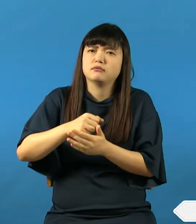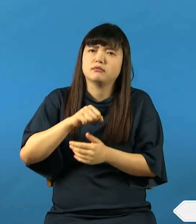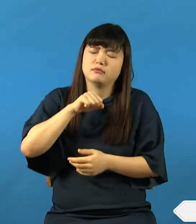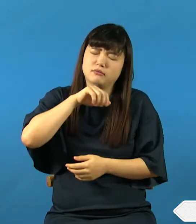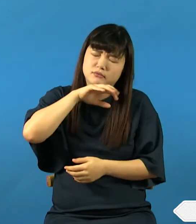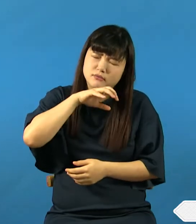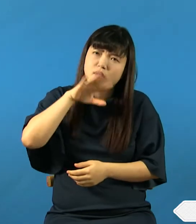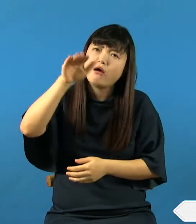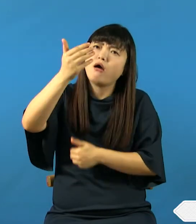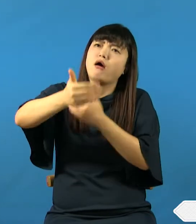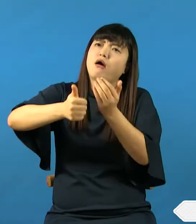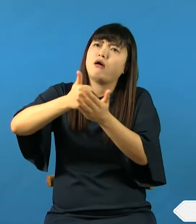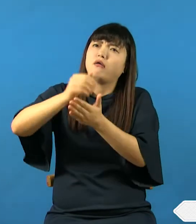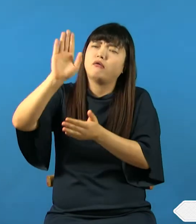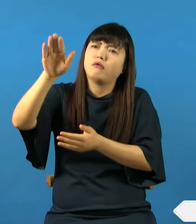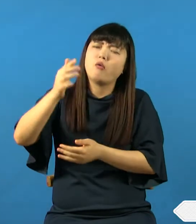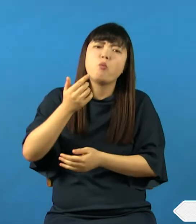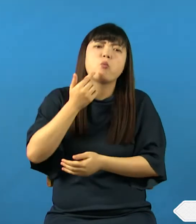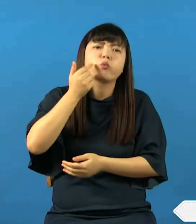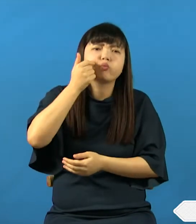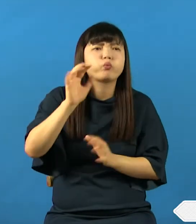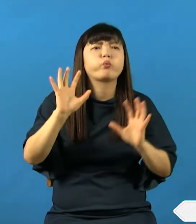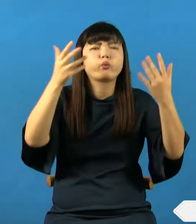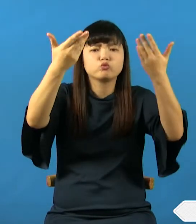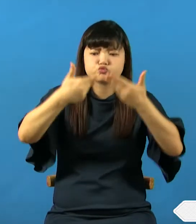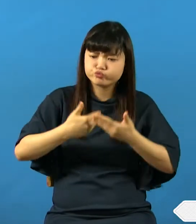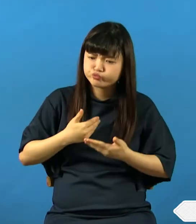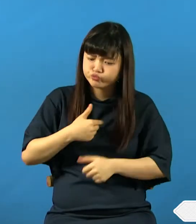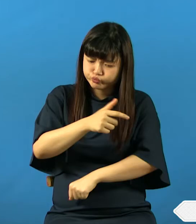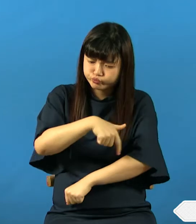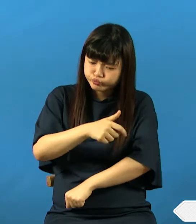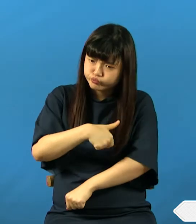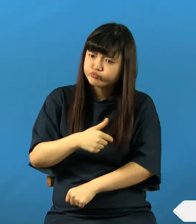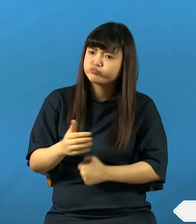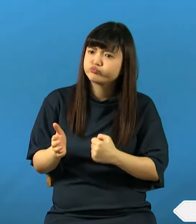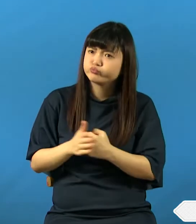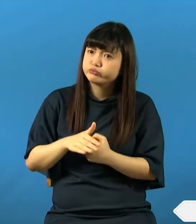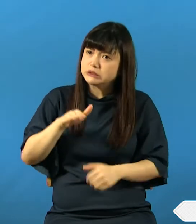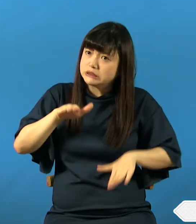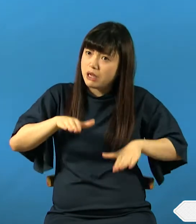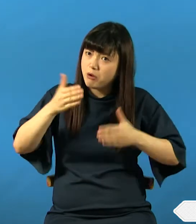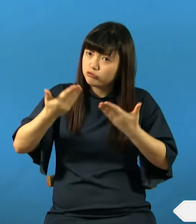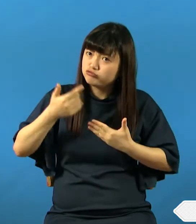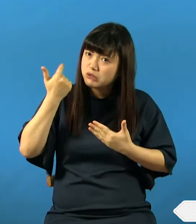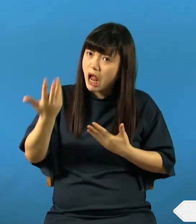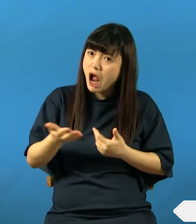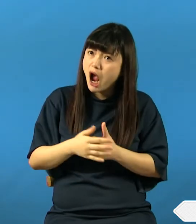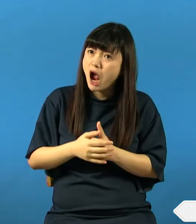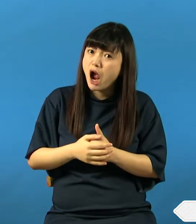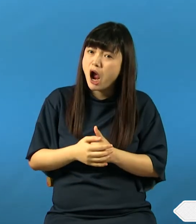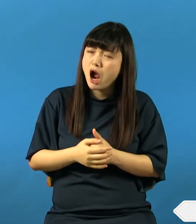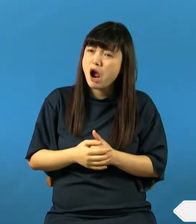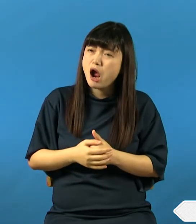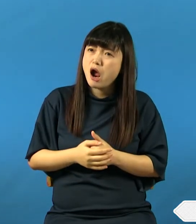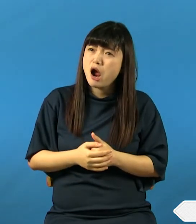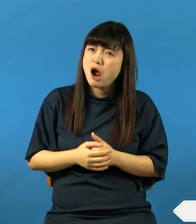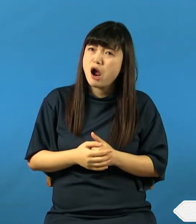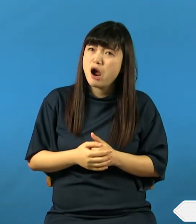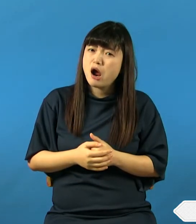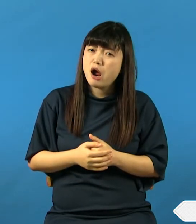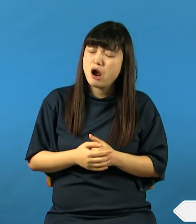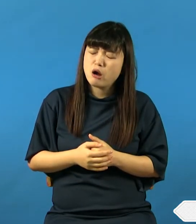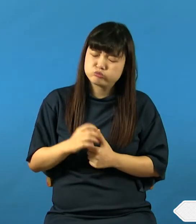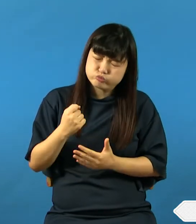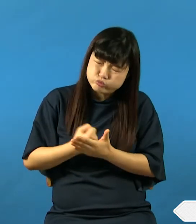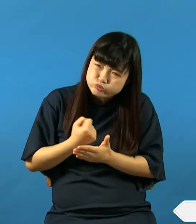했습니다. 아니, 목사님은 저렇게 환영을 하면서 저에 대해서는 번둥반둥하고 천국에서까지 이렇게